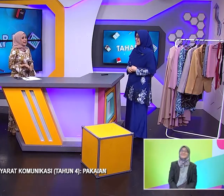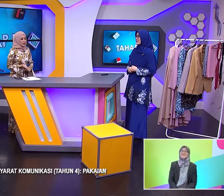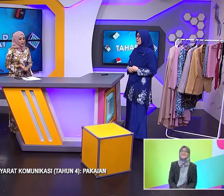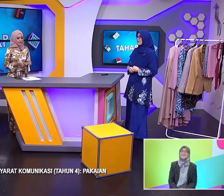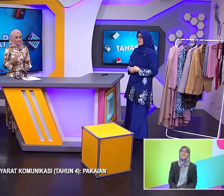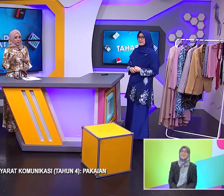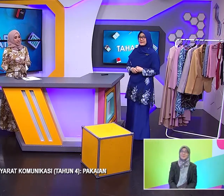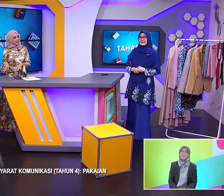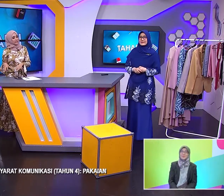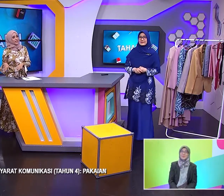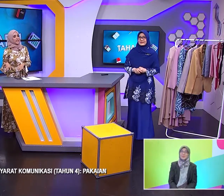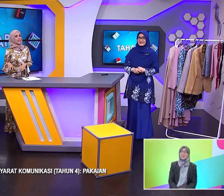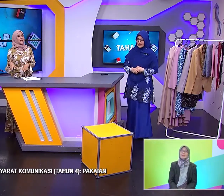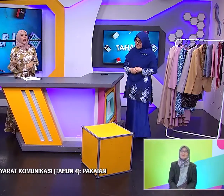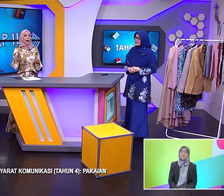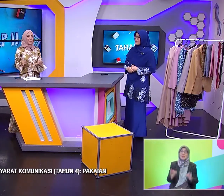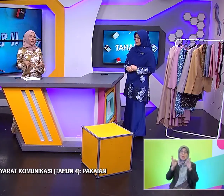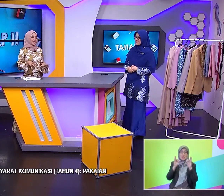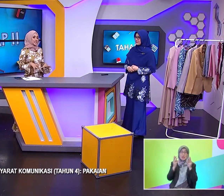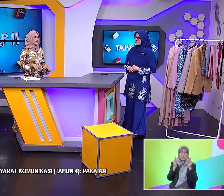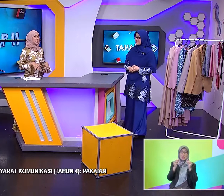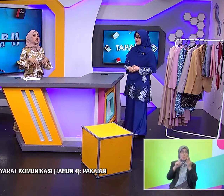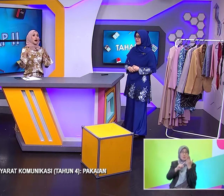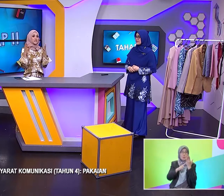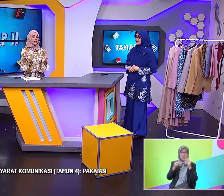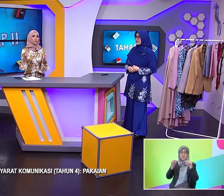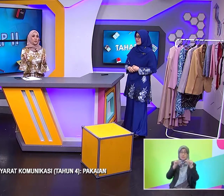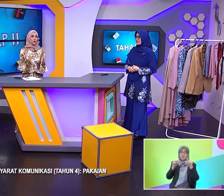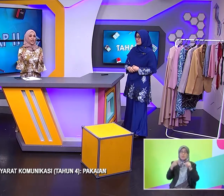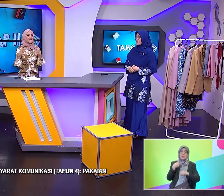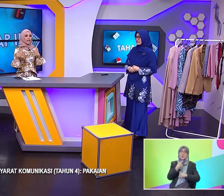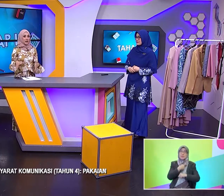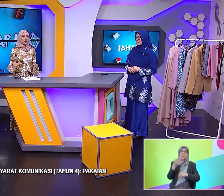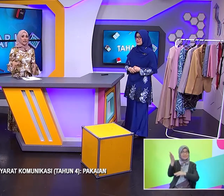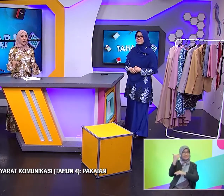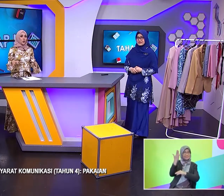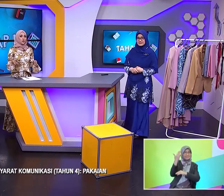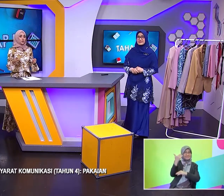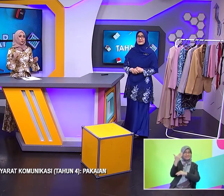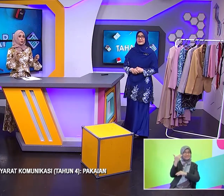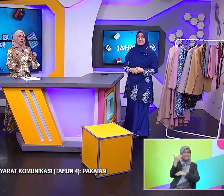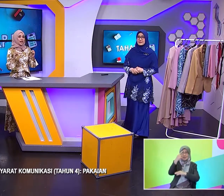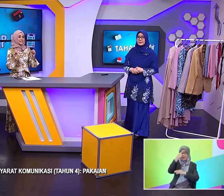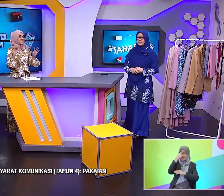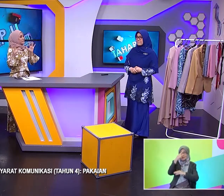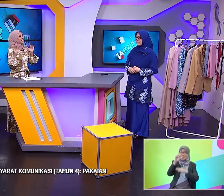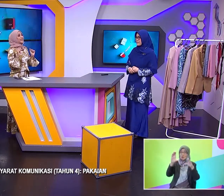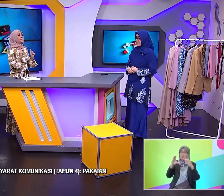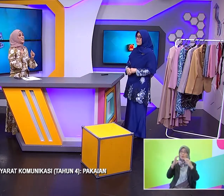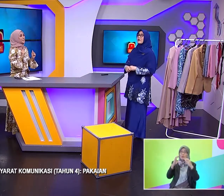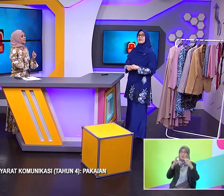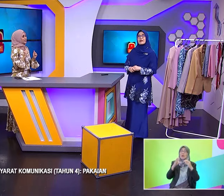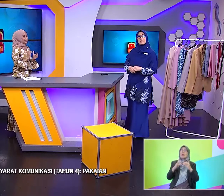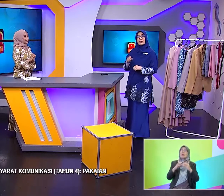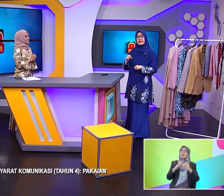kalau kita nggak boleh kayak titik Mampukah the kita ajak murid-murid sekarang nih untuk buat senam